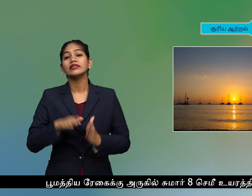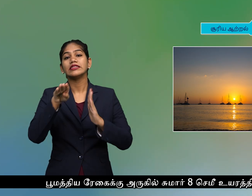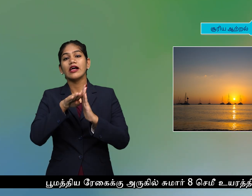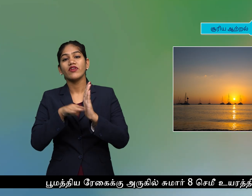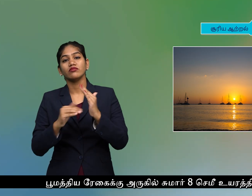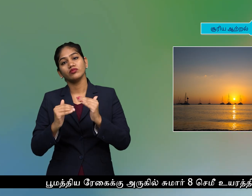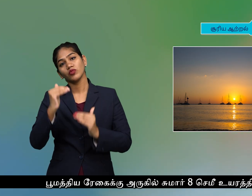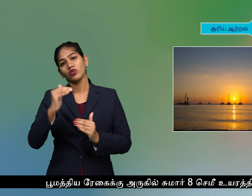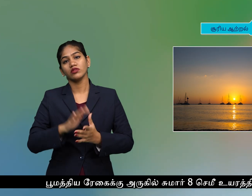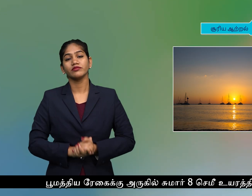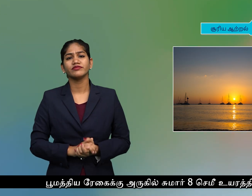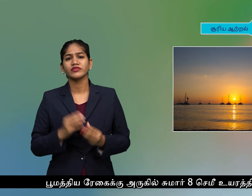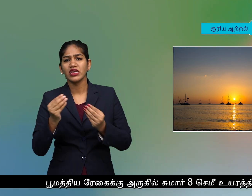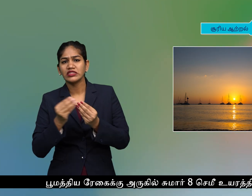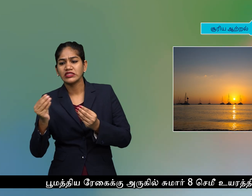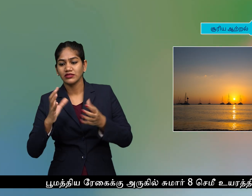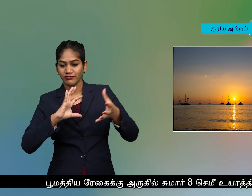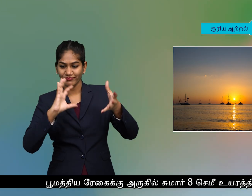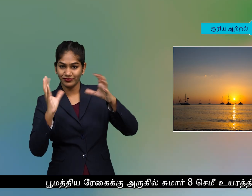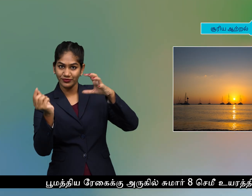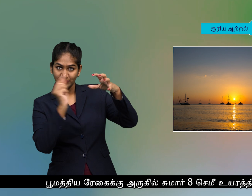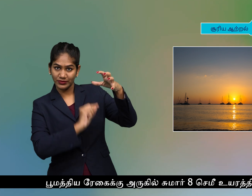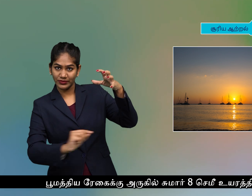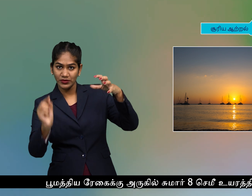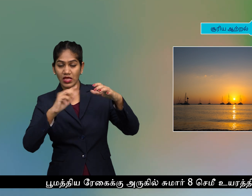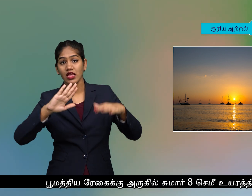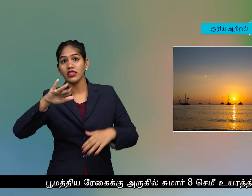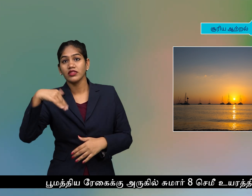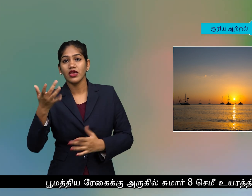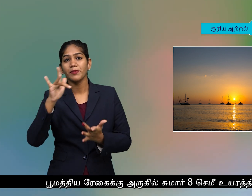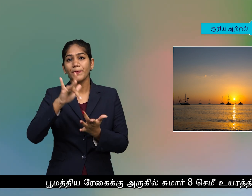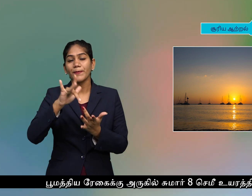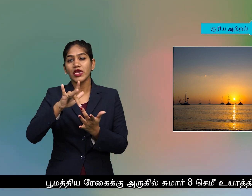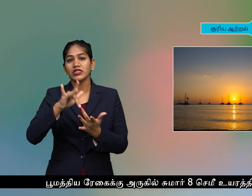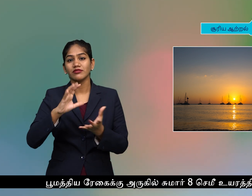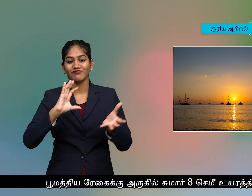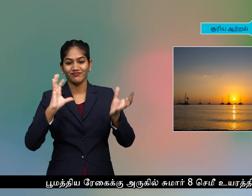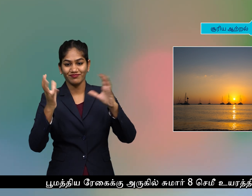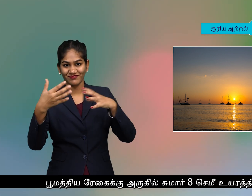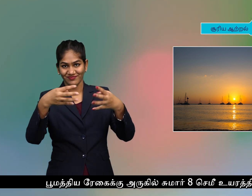பூமத்திய ரேகைக்கு அருகில் சுமார் 8 சென்டிமீட்டர் உயரத்தில் உள்ளது.